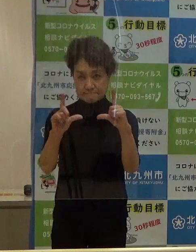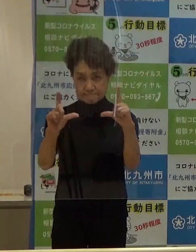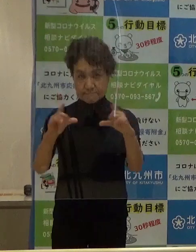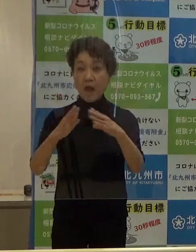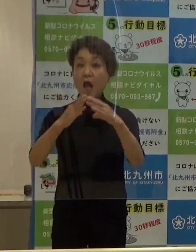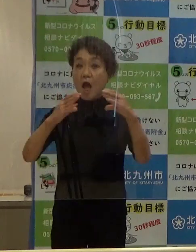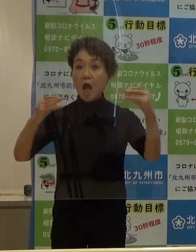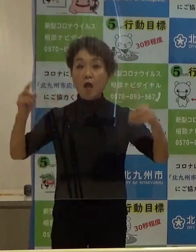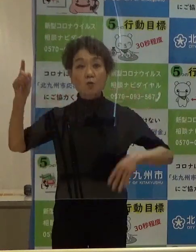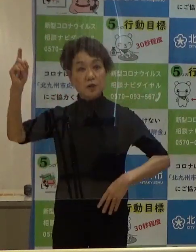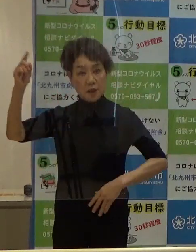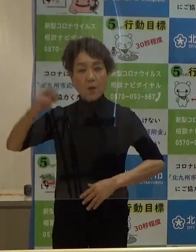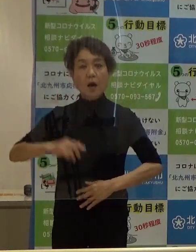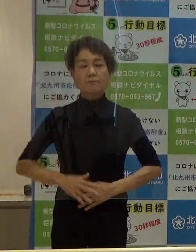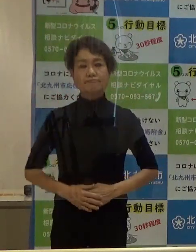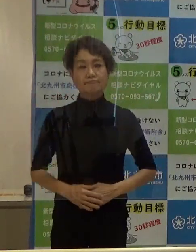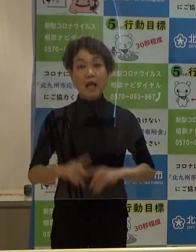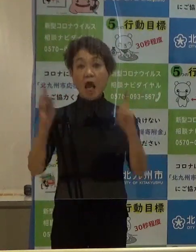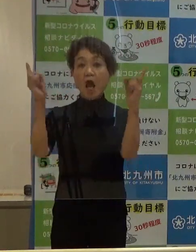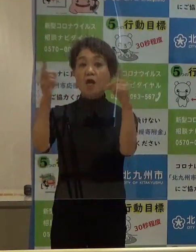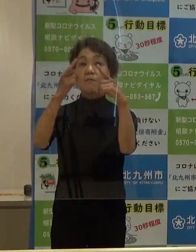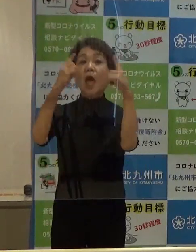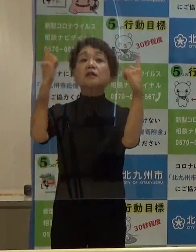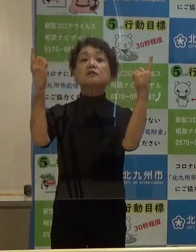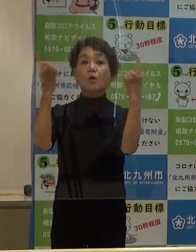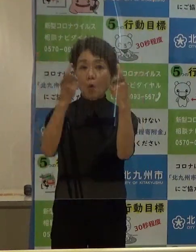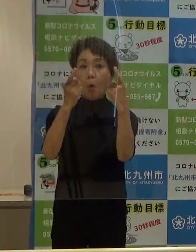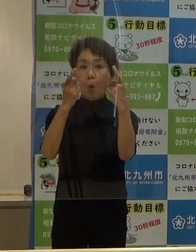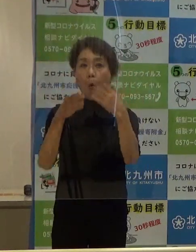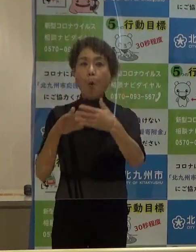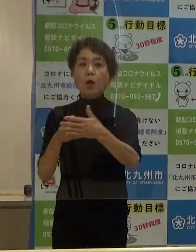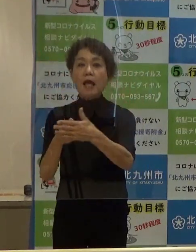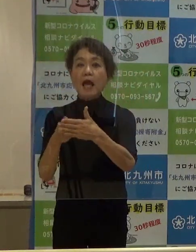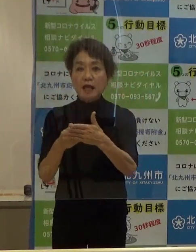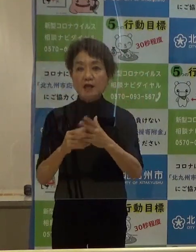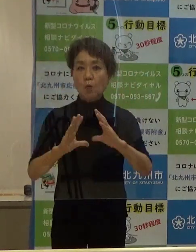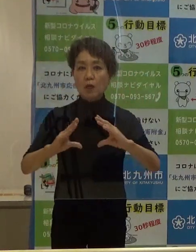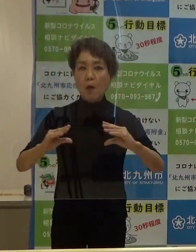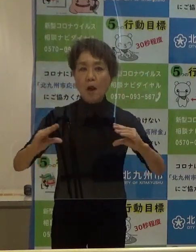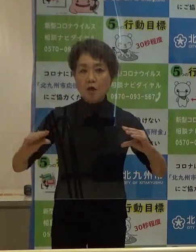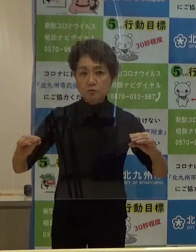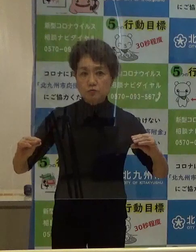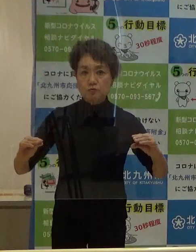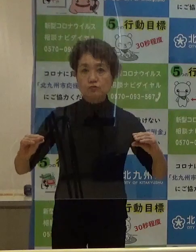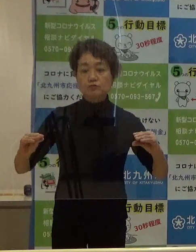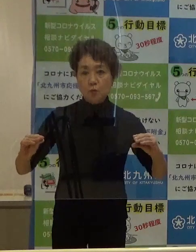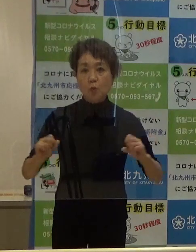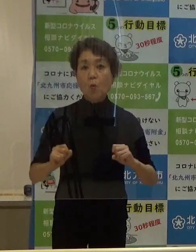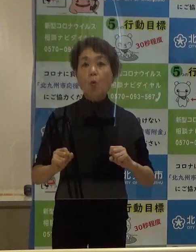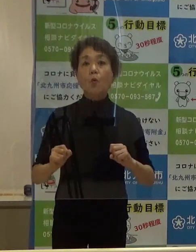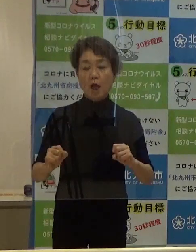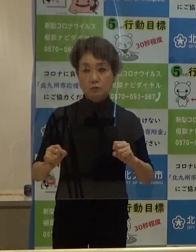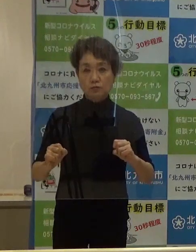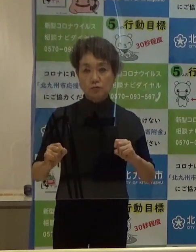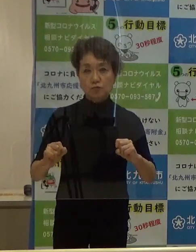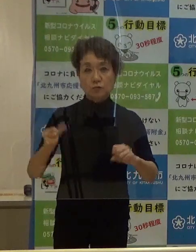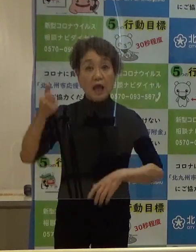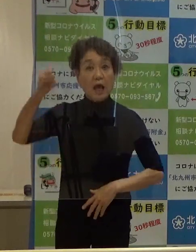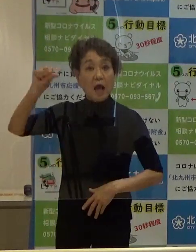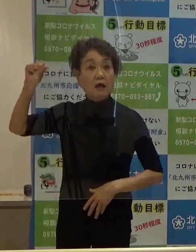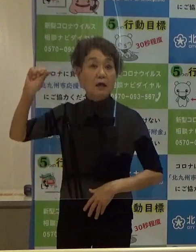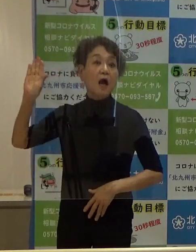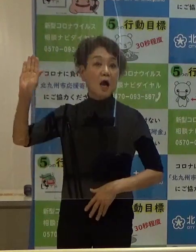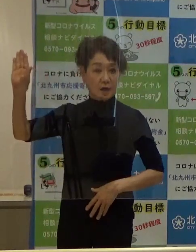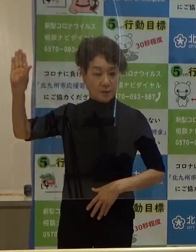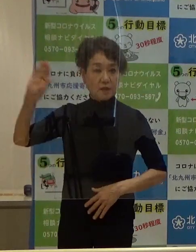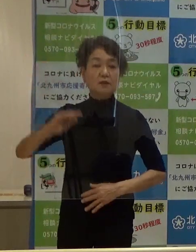国におきまして、イベントの入場制限の緩和を行う政府案が了承され